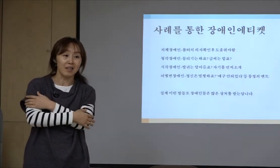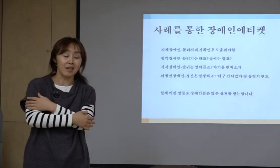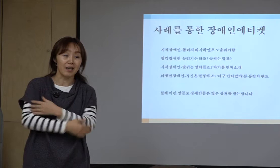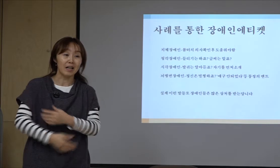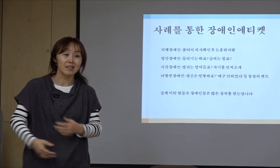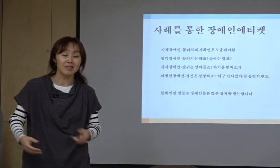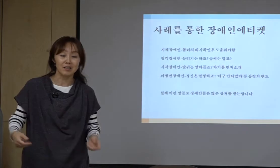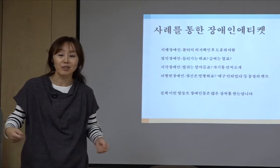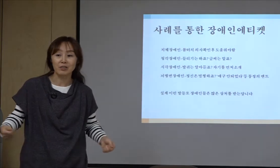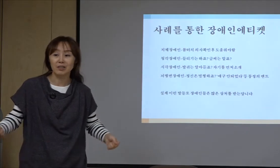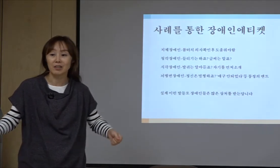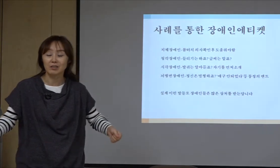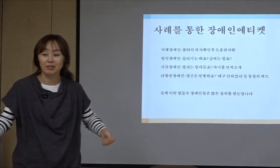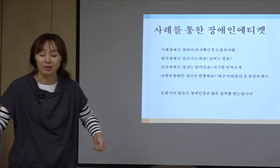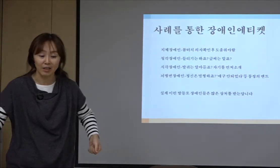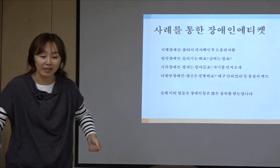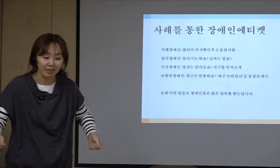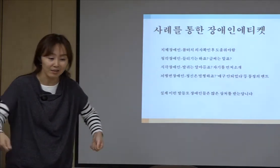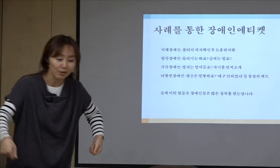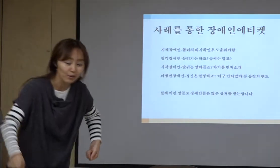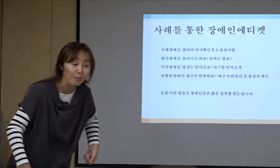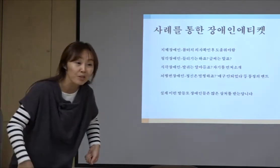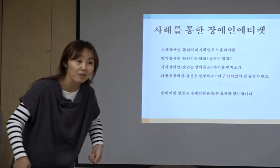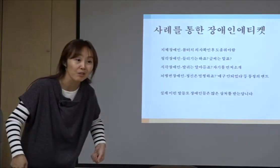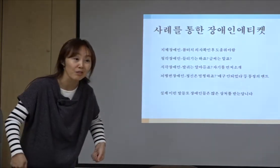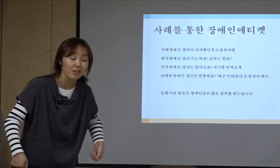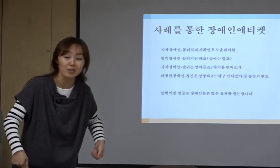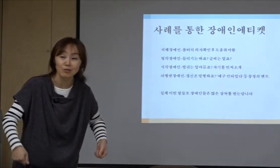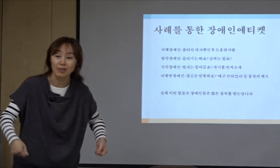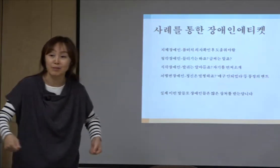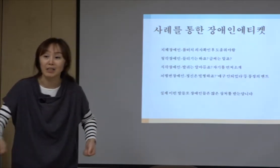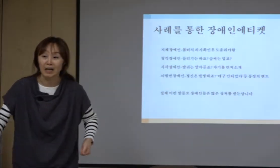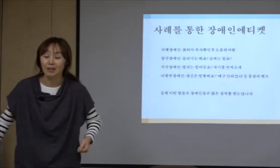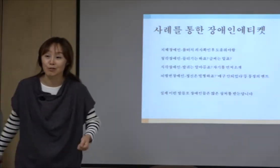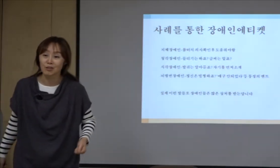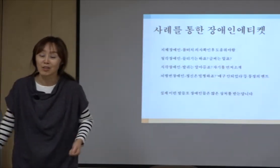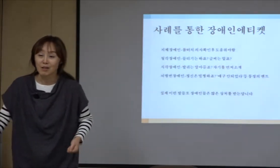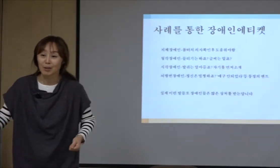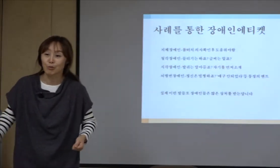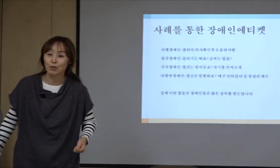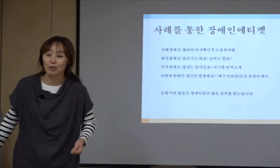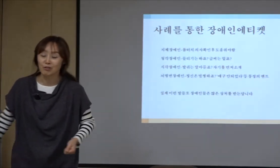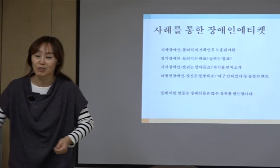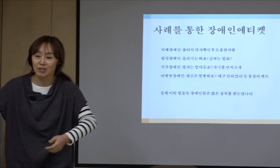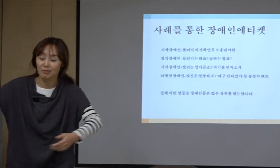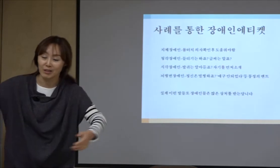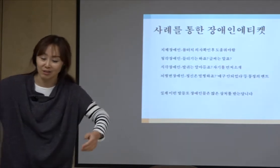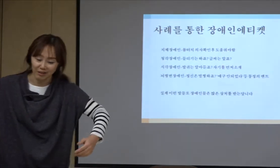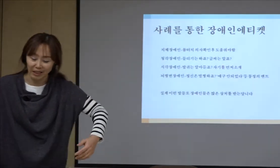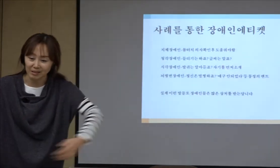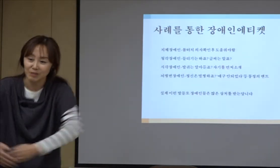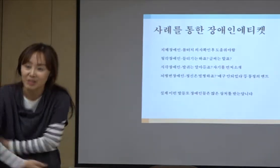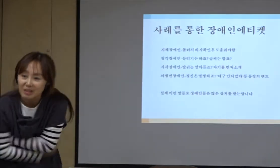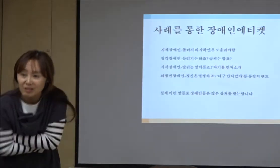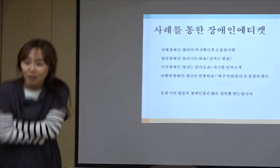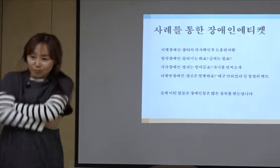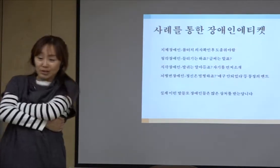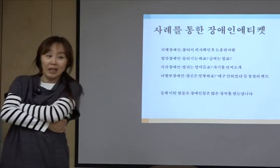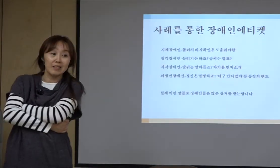아가씨인데 휠체어 타다 이렇게 가다가 턱이 넘어진 거예요. 그러니까 어떤 남자가 가갖고 막 도와준다고 그 여자를 막 가슴을 이렇게 끌어안고 이렇게 앉혀서